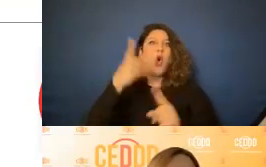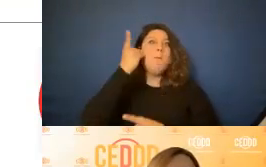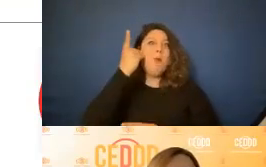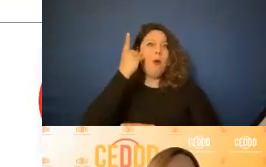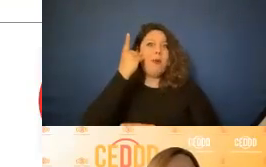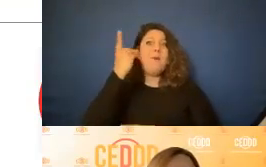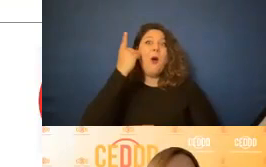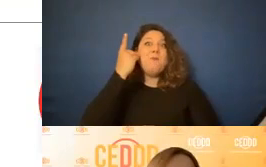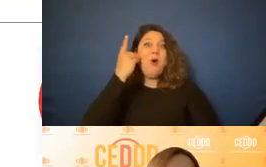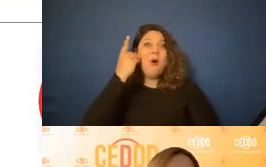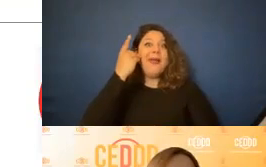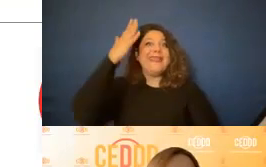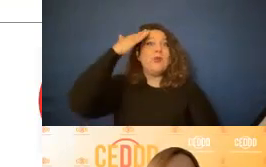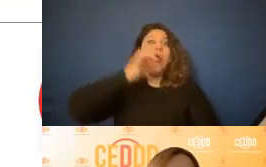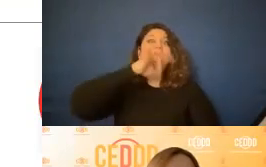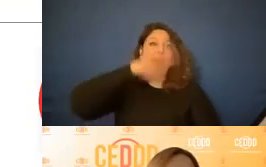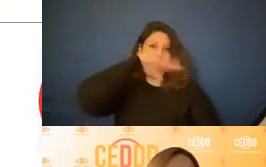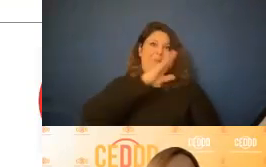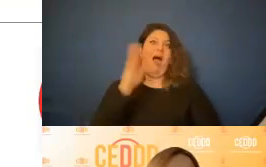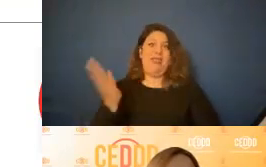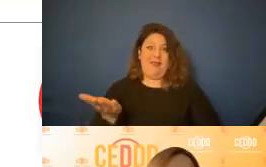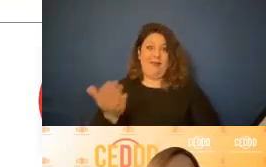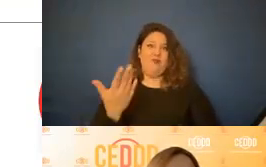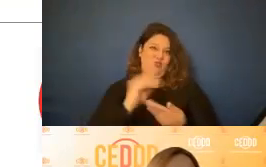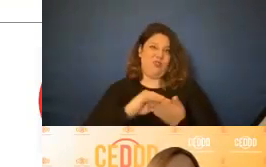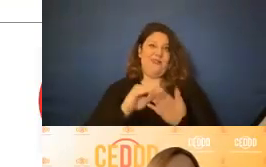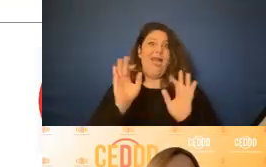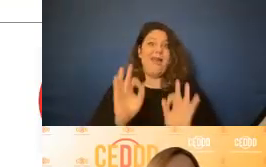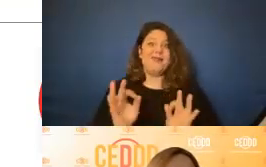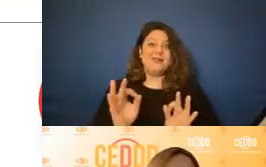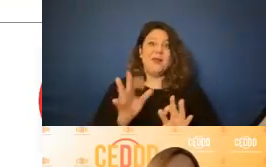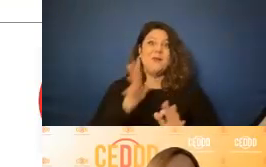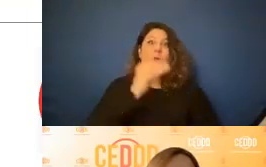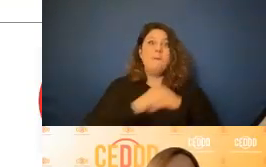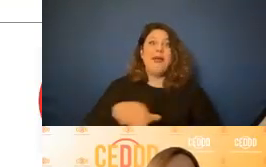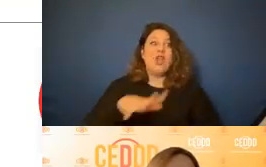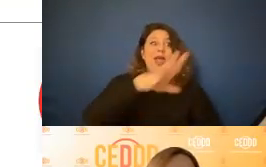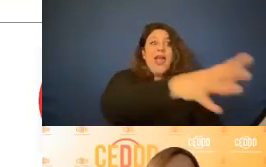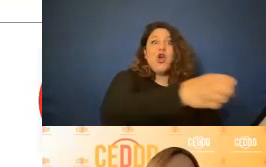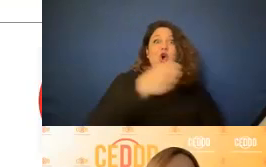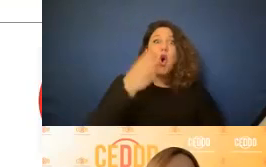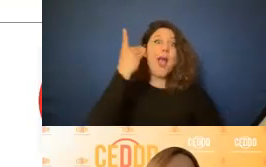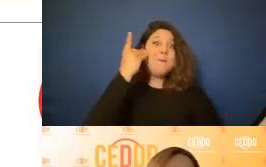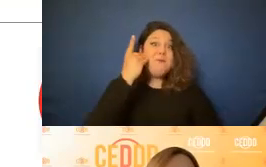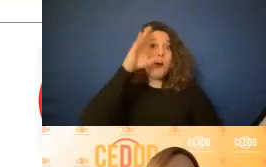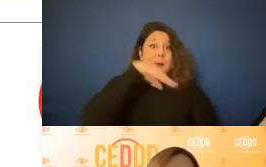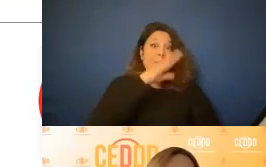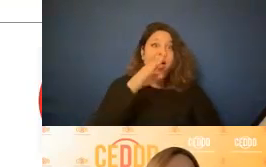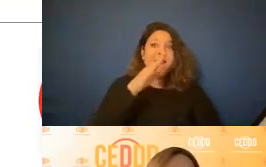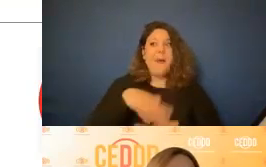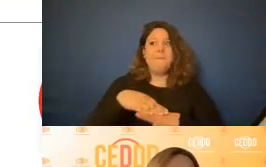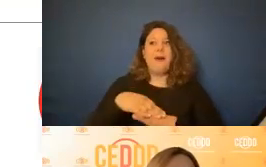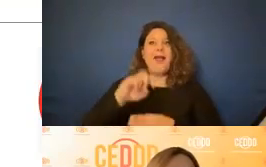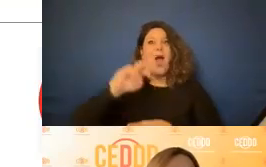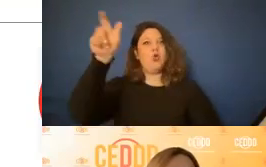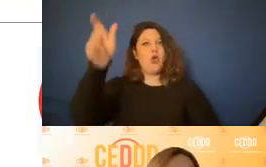hijos cogen el móvil de los padres y acosan a otro, ¿no? Entonces aquí sí que existe una repercusión